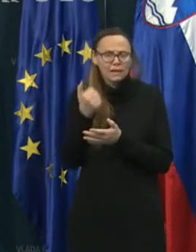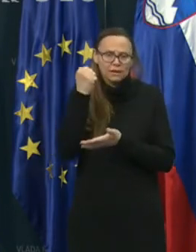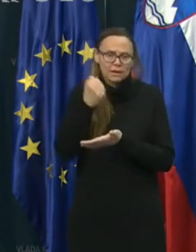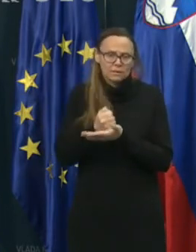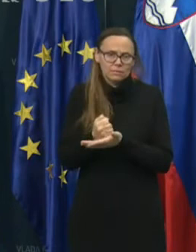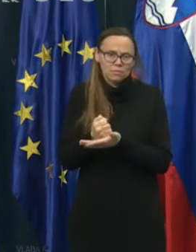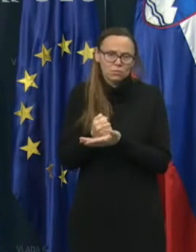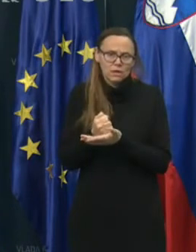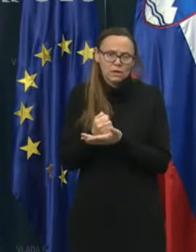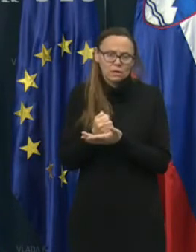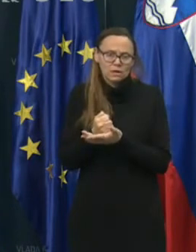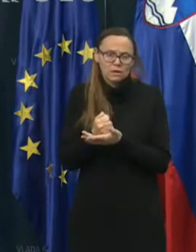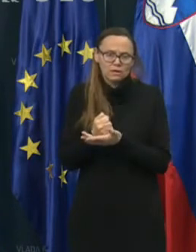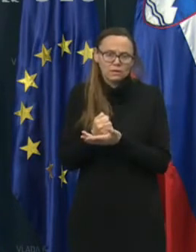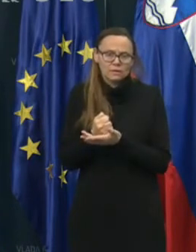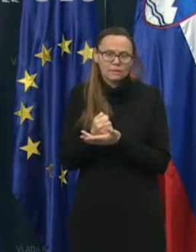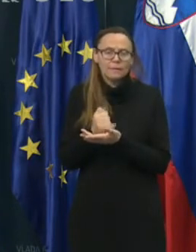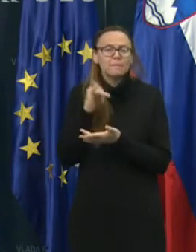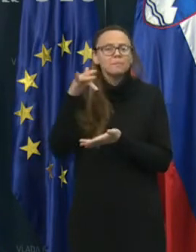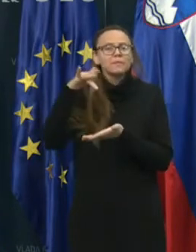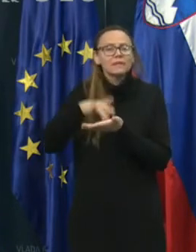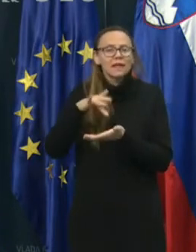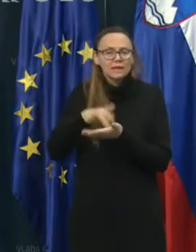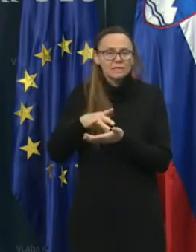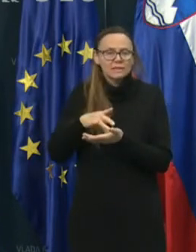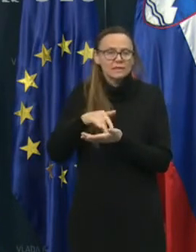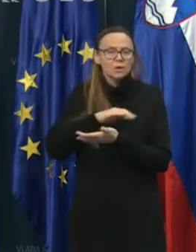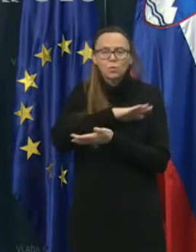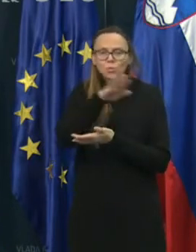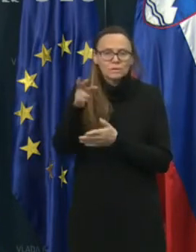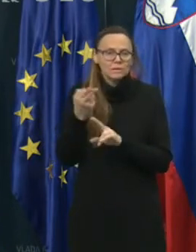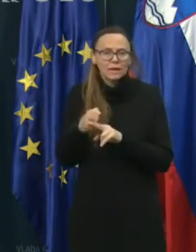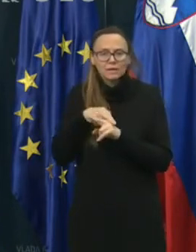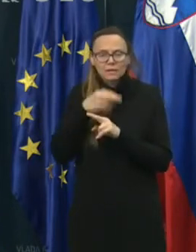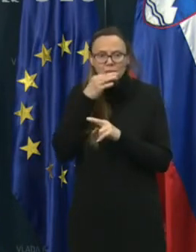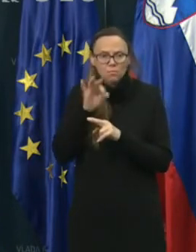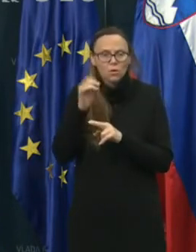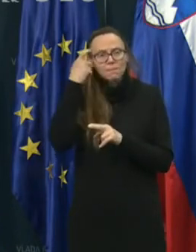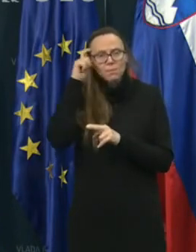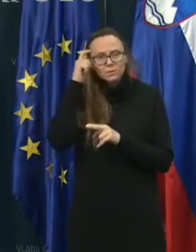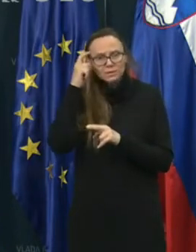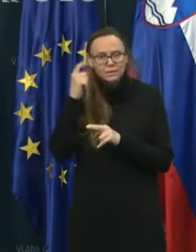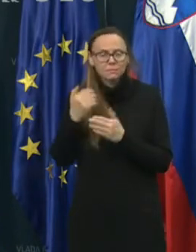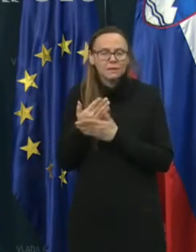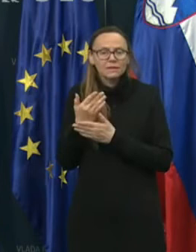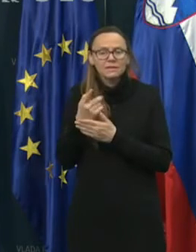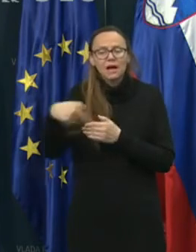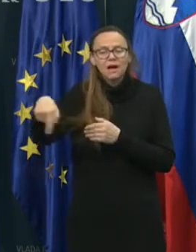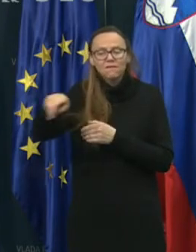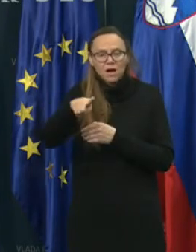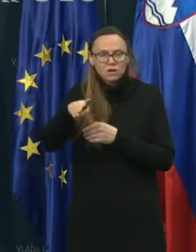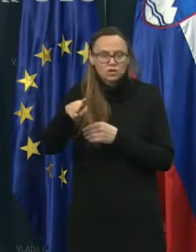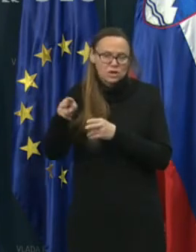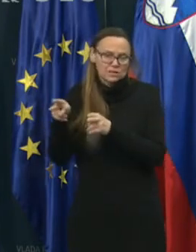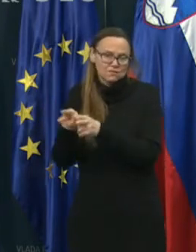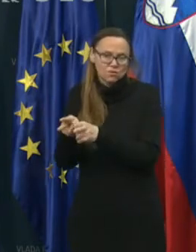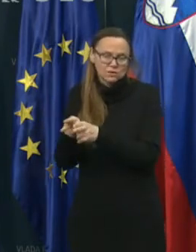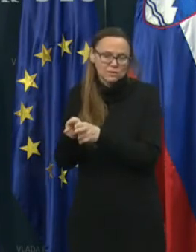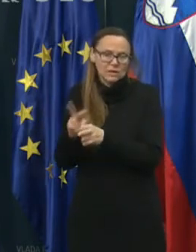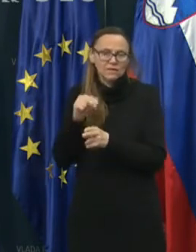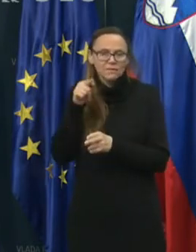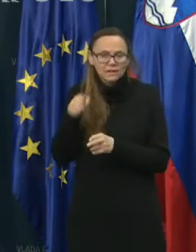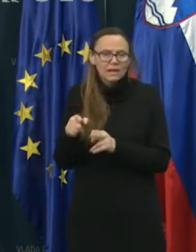poudarila, da je cilj vseh najbolje poskrbeti za vaše svojce in to v